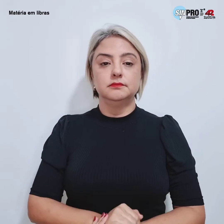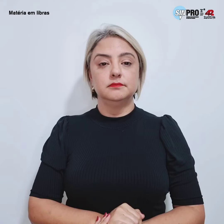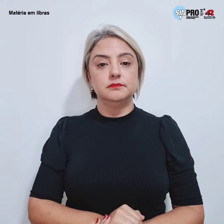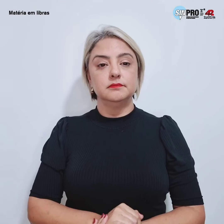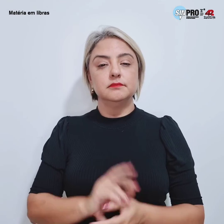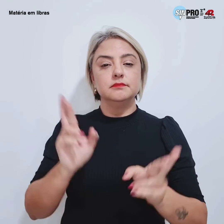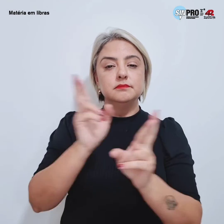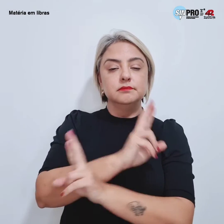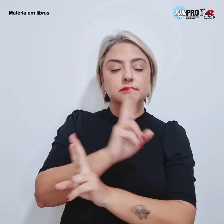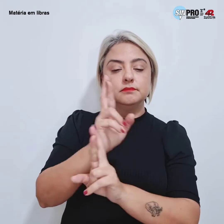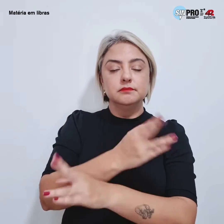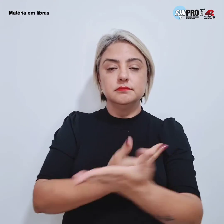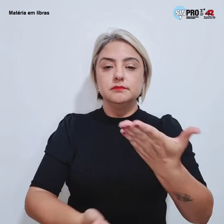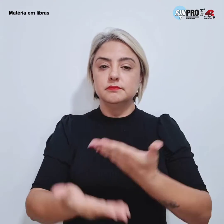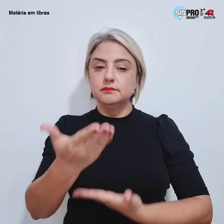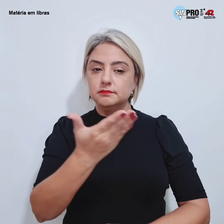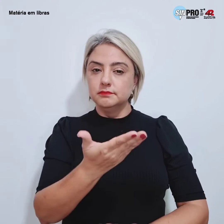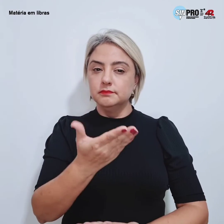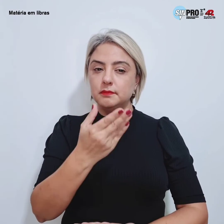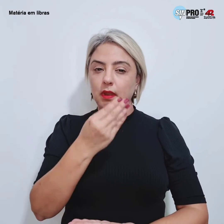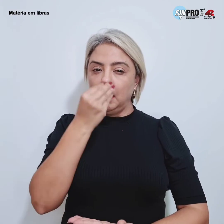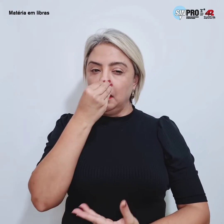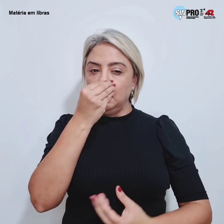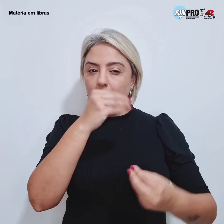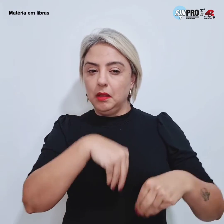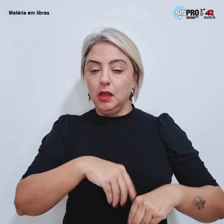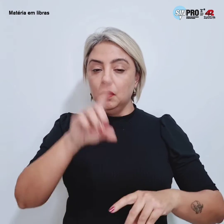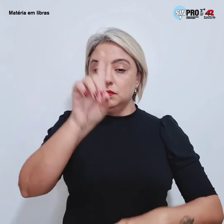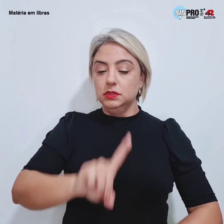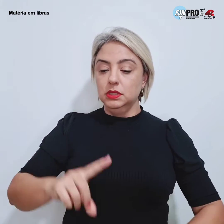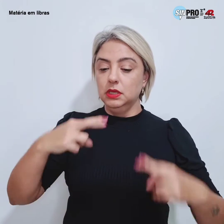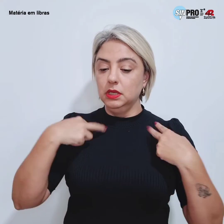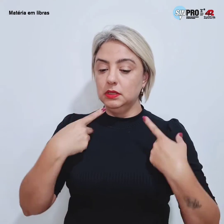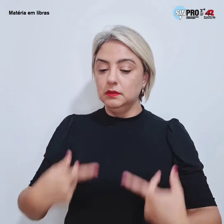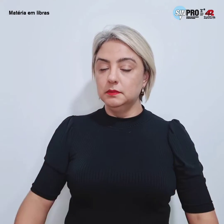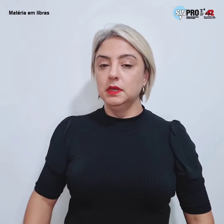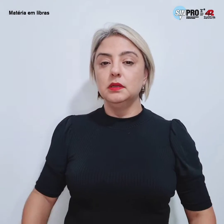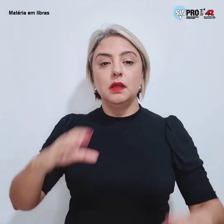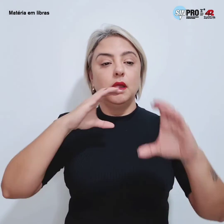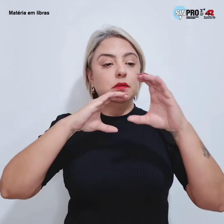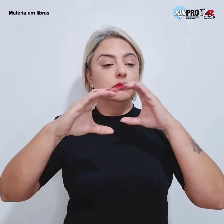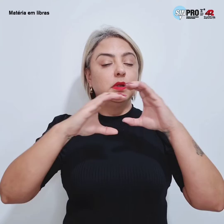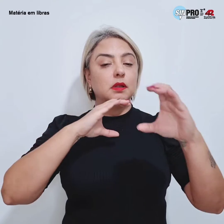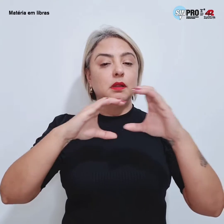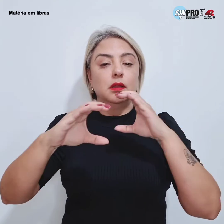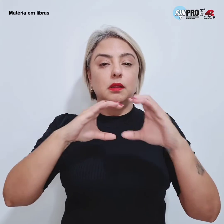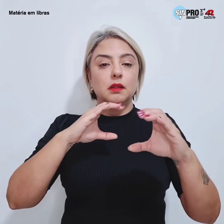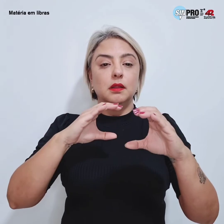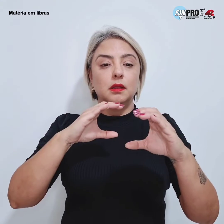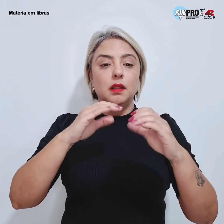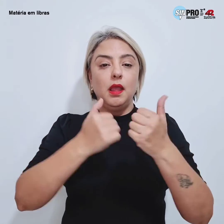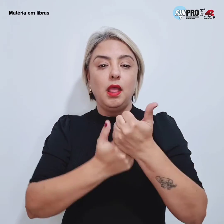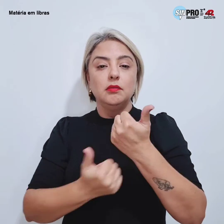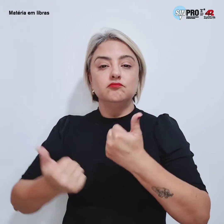relação profana, o direito humano à comunicação é substituído por um sistema